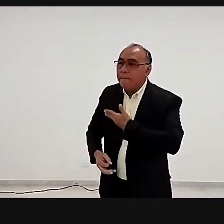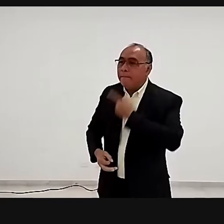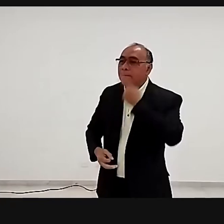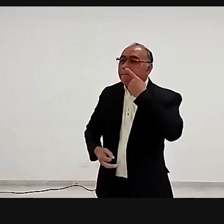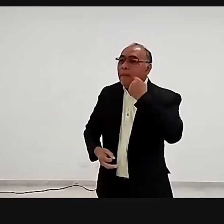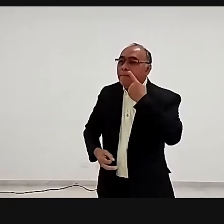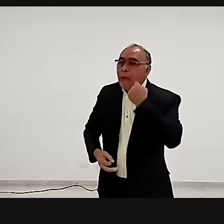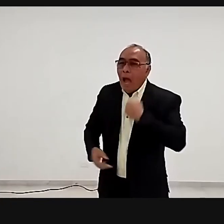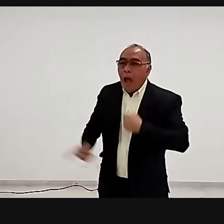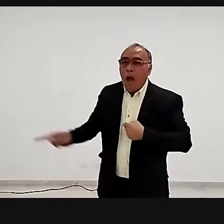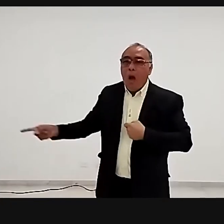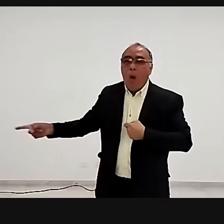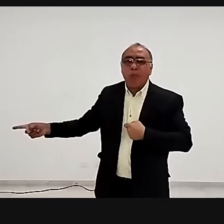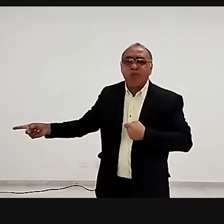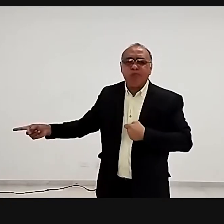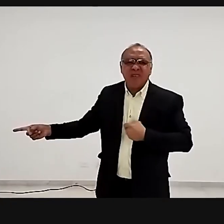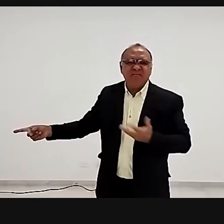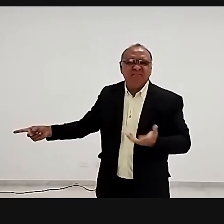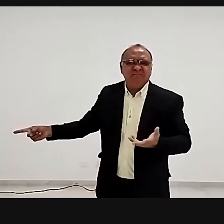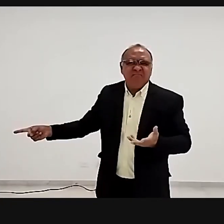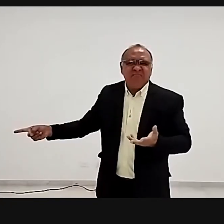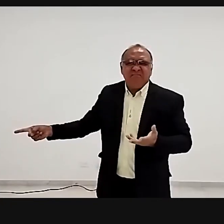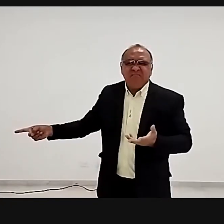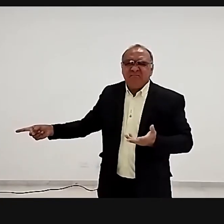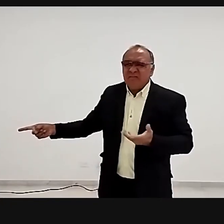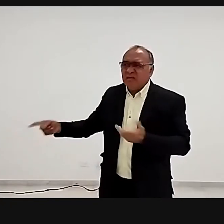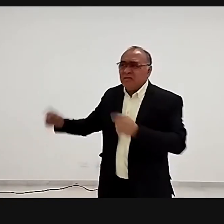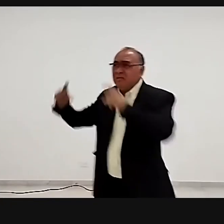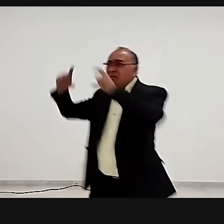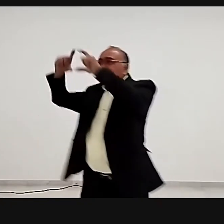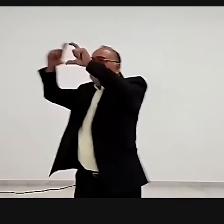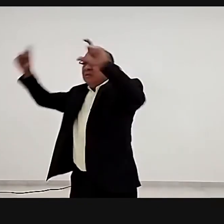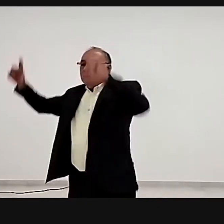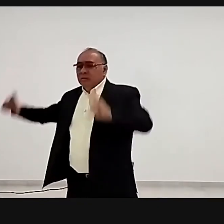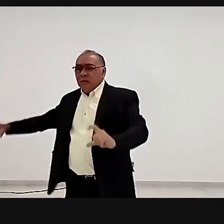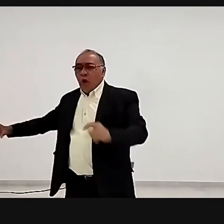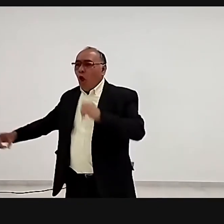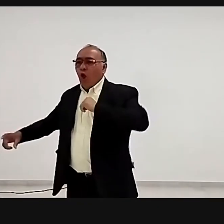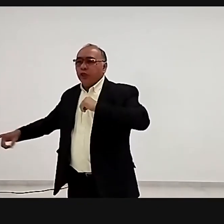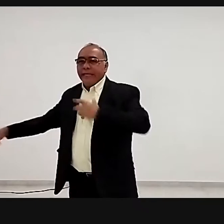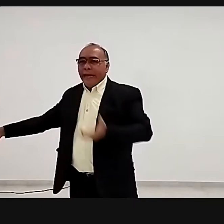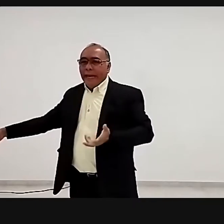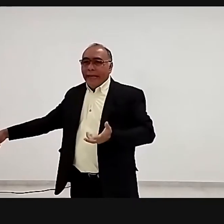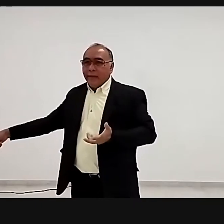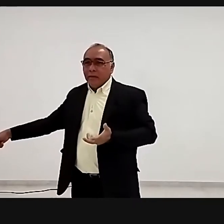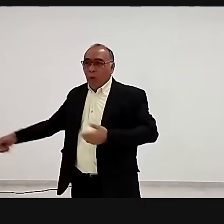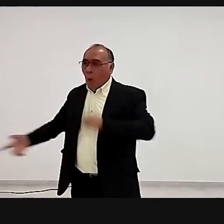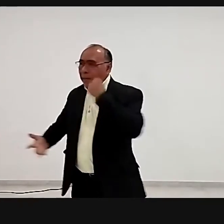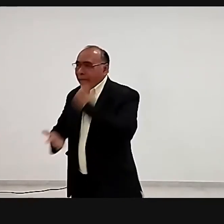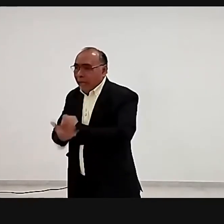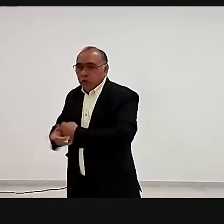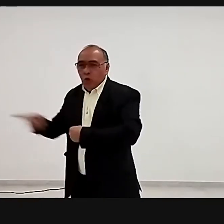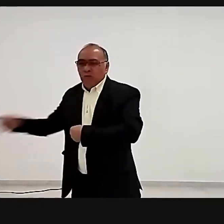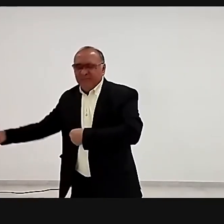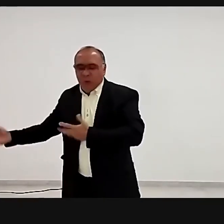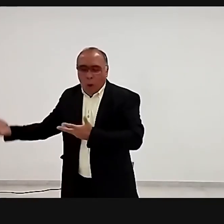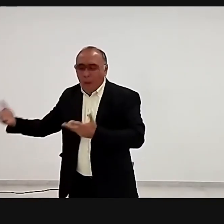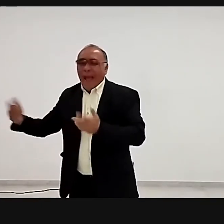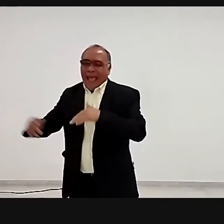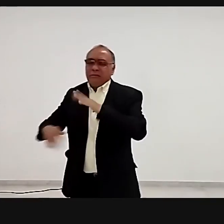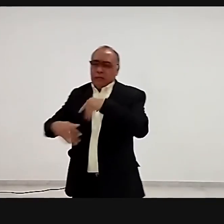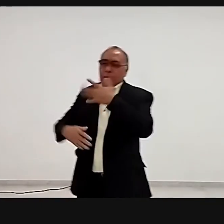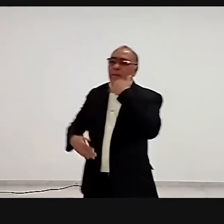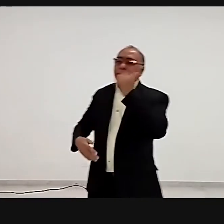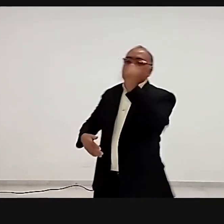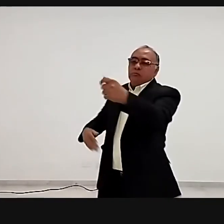un carro prestado un carro familiar del padre madre que no tienen las adecuaciones referentes